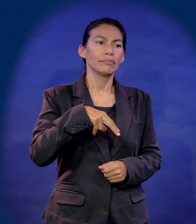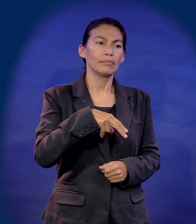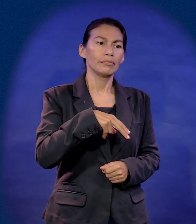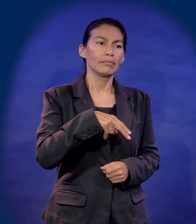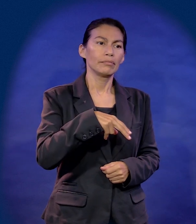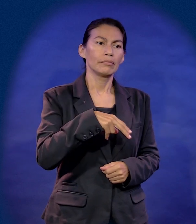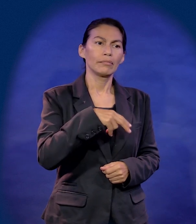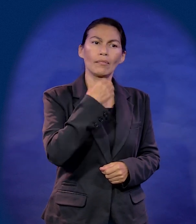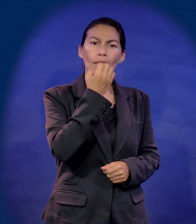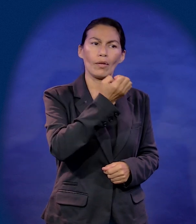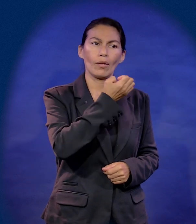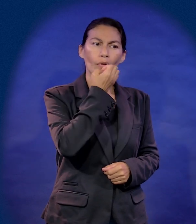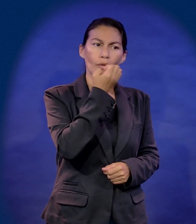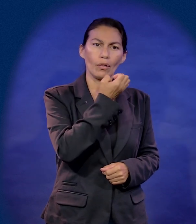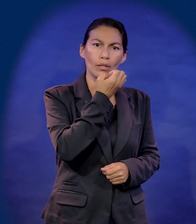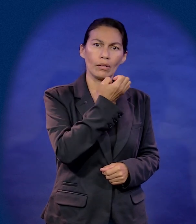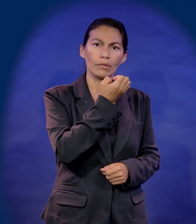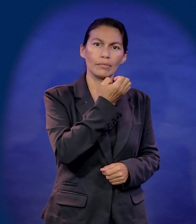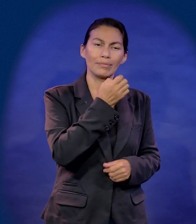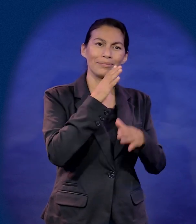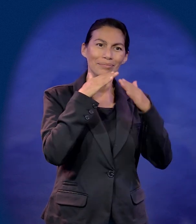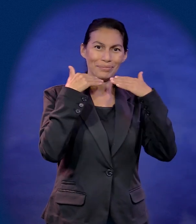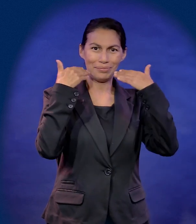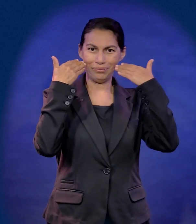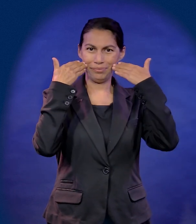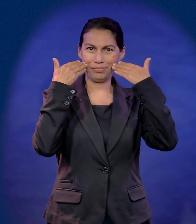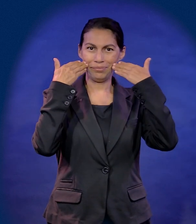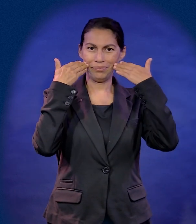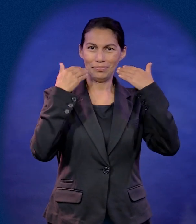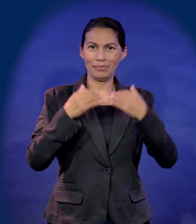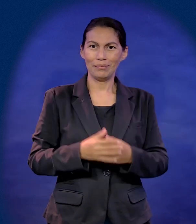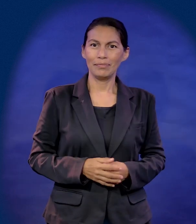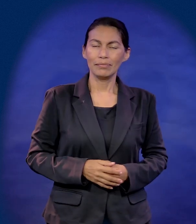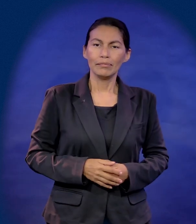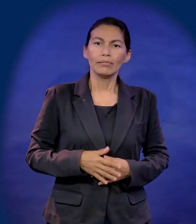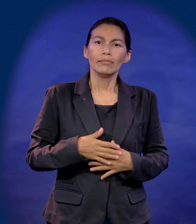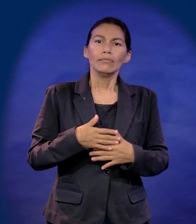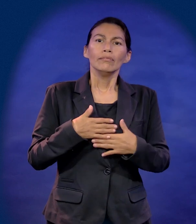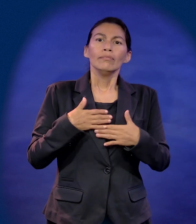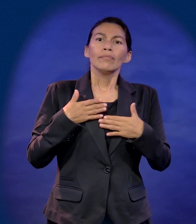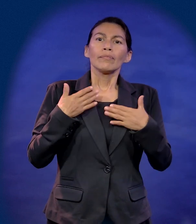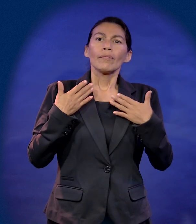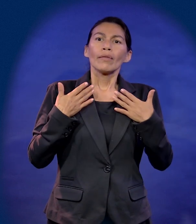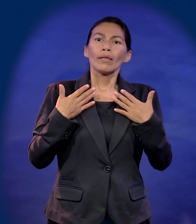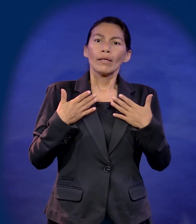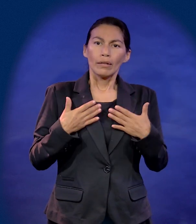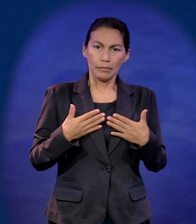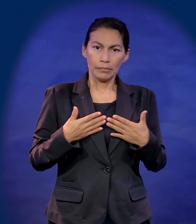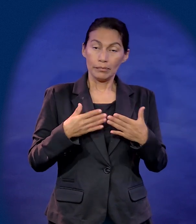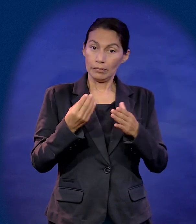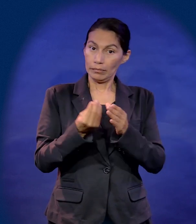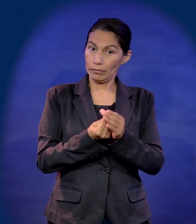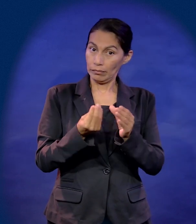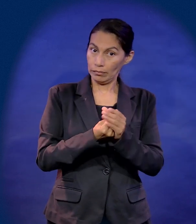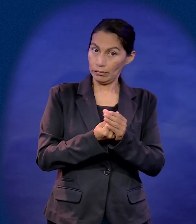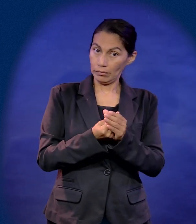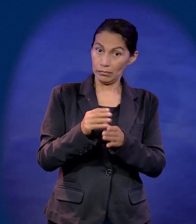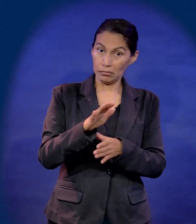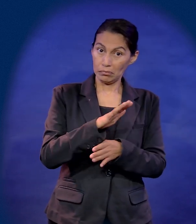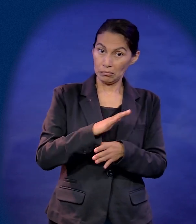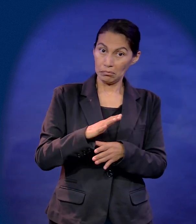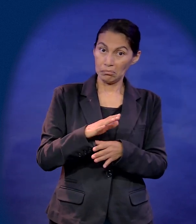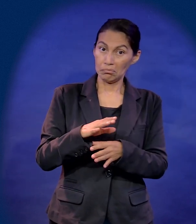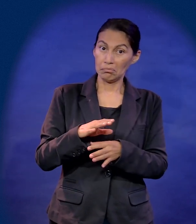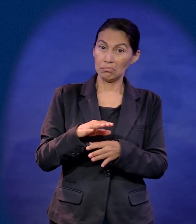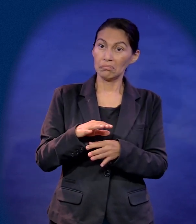Usted camina y se dirige directamente a su facultad. Pone la mejor cara que tenga. Vas